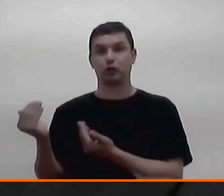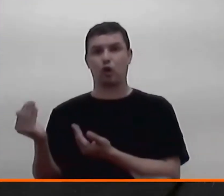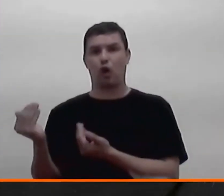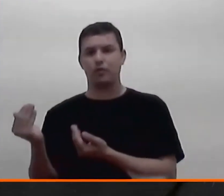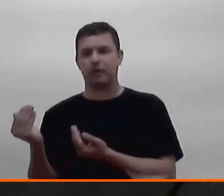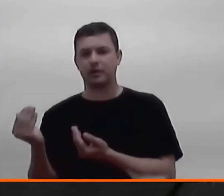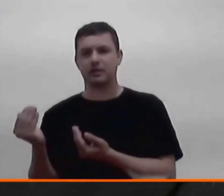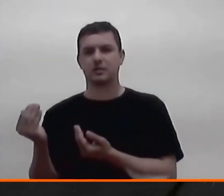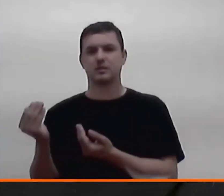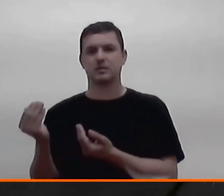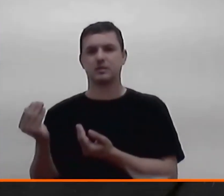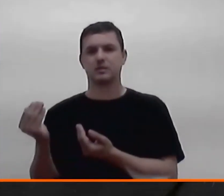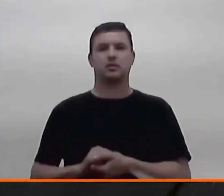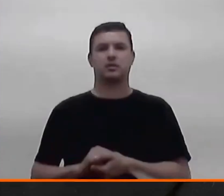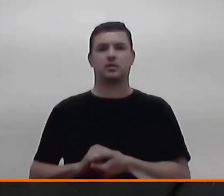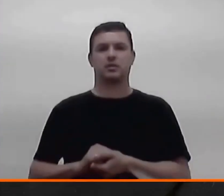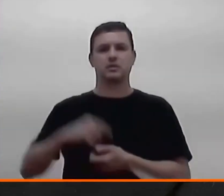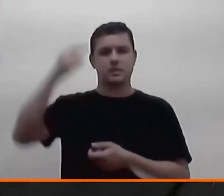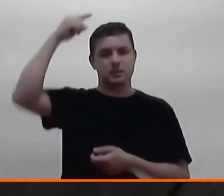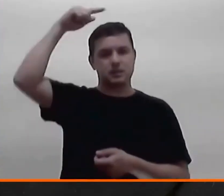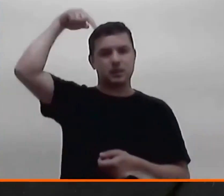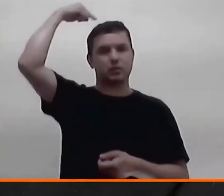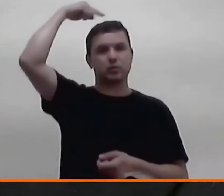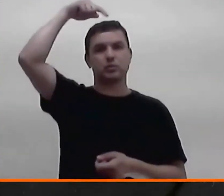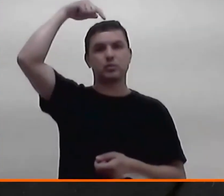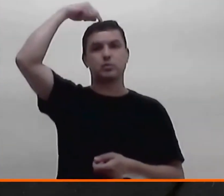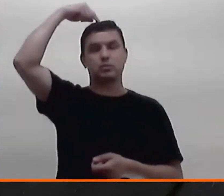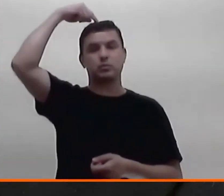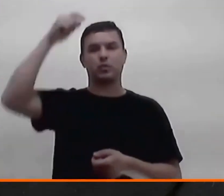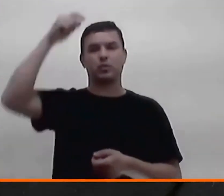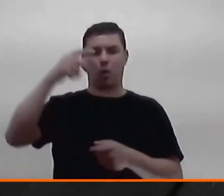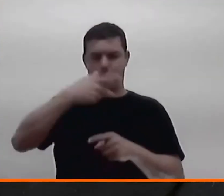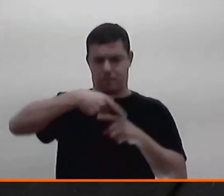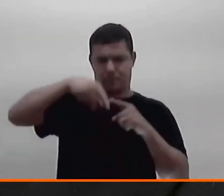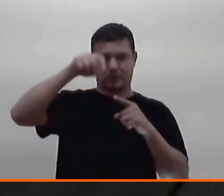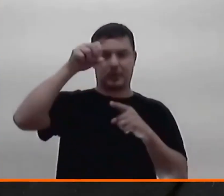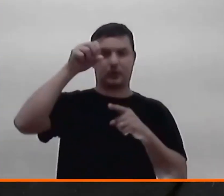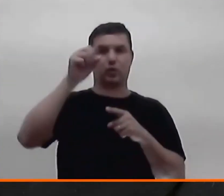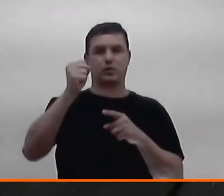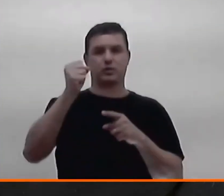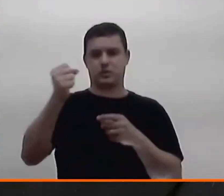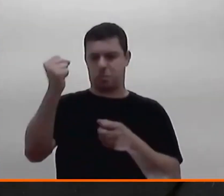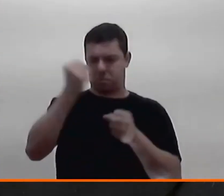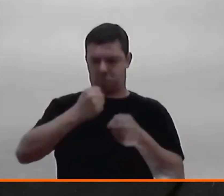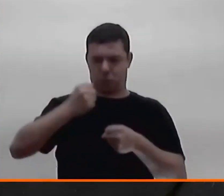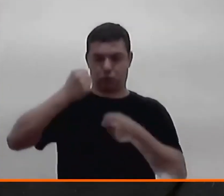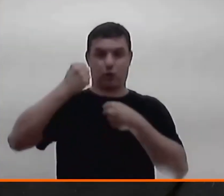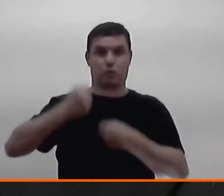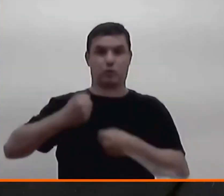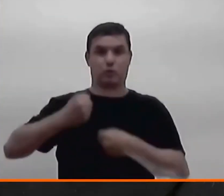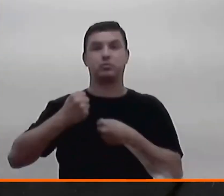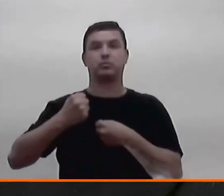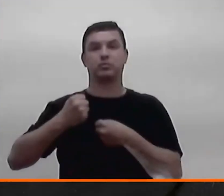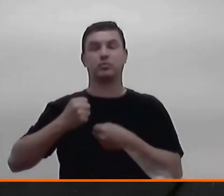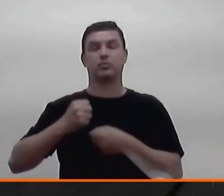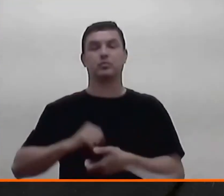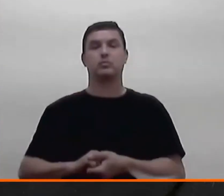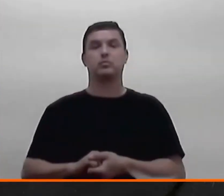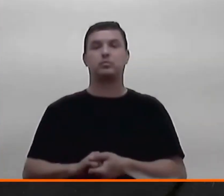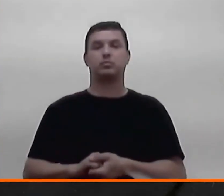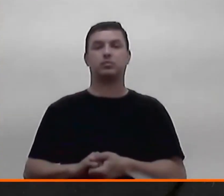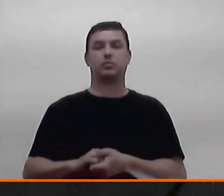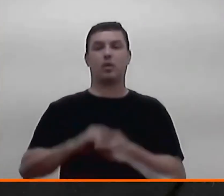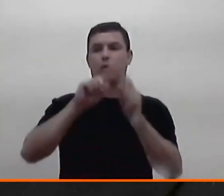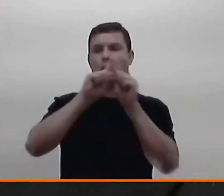consagrados, que formam parte daqueles mais fortes. Você quer ser mais forte? Quer fazer desse grupo